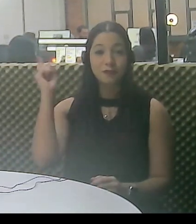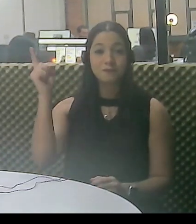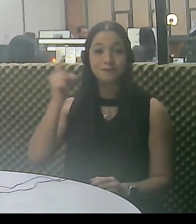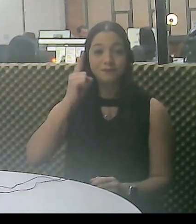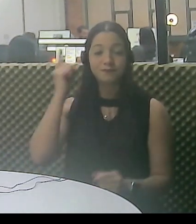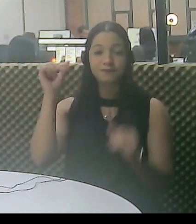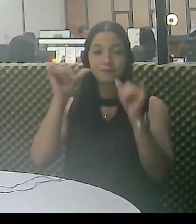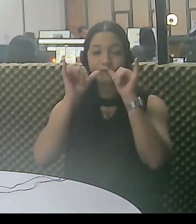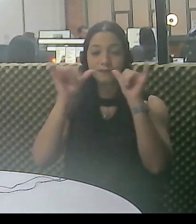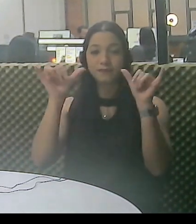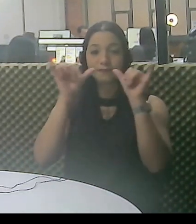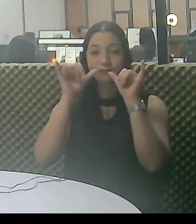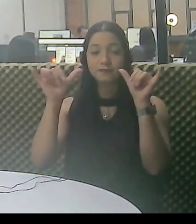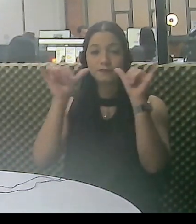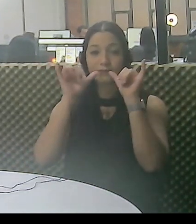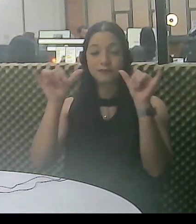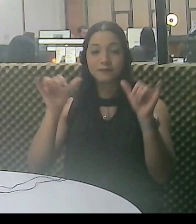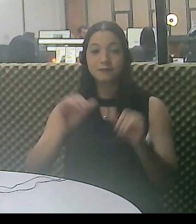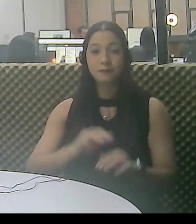Giro de